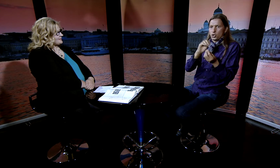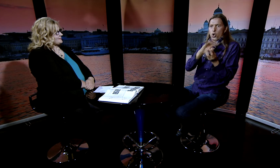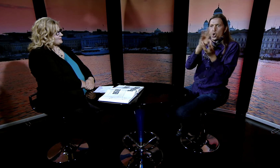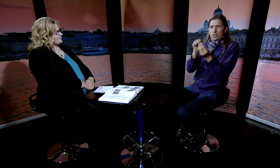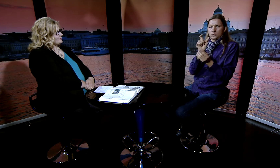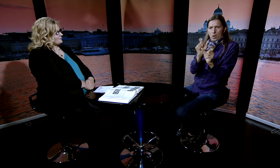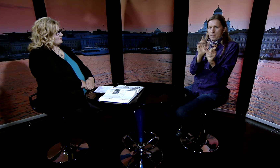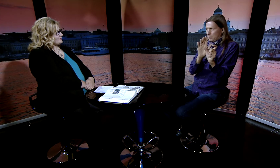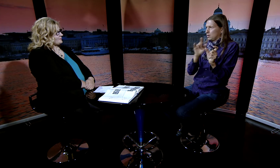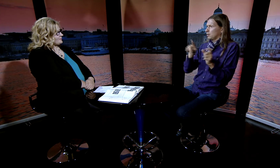viittomakielessä.